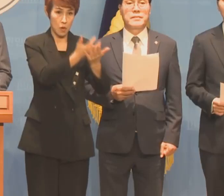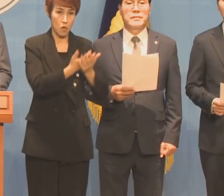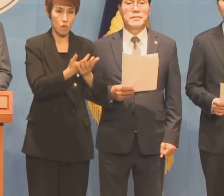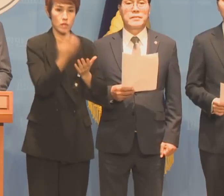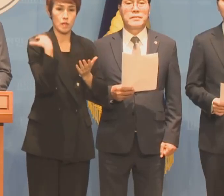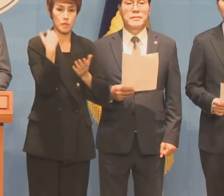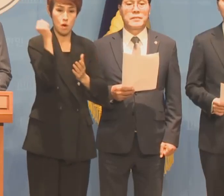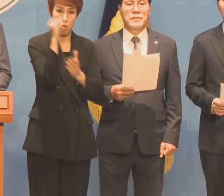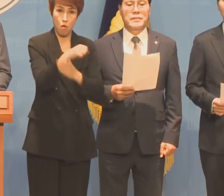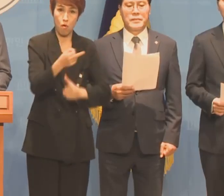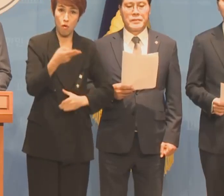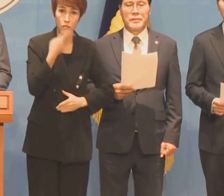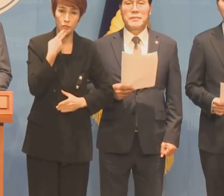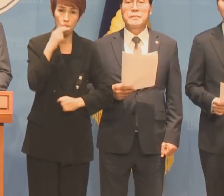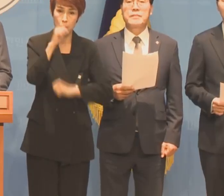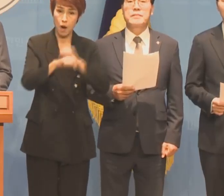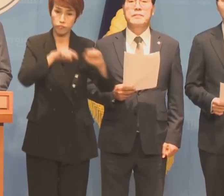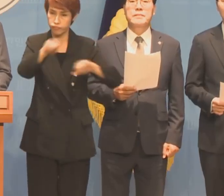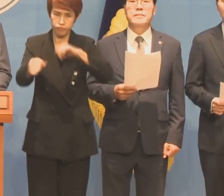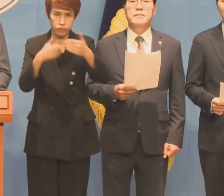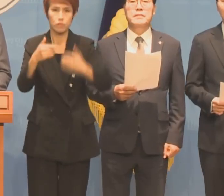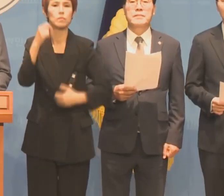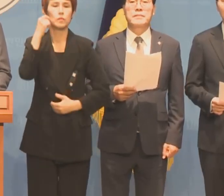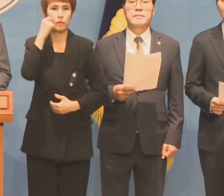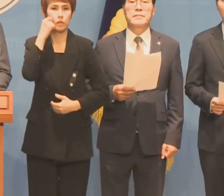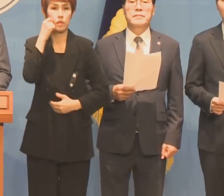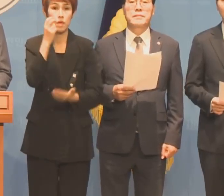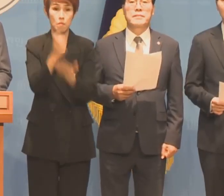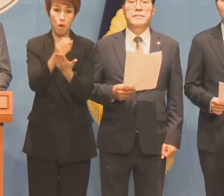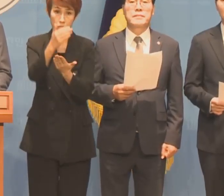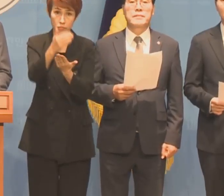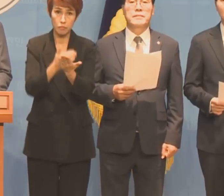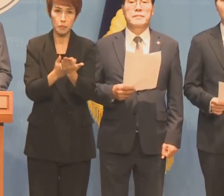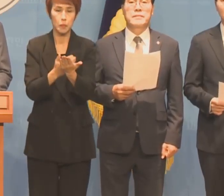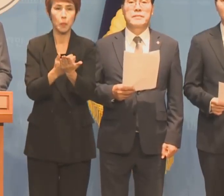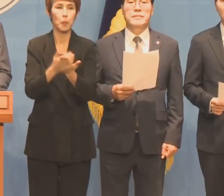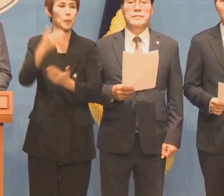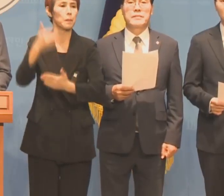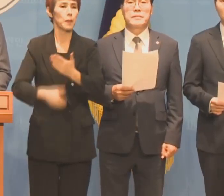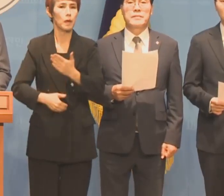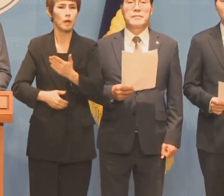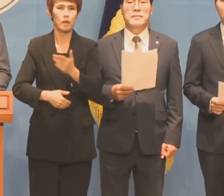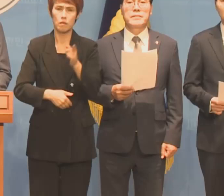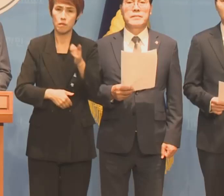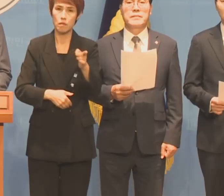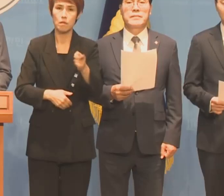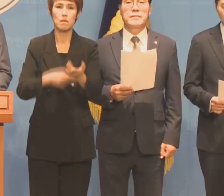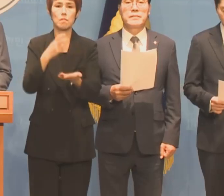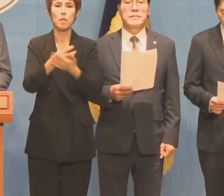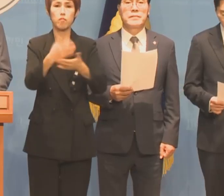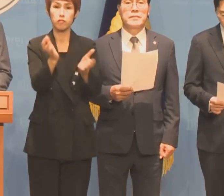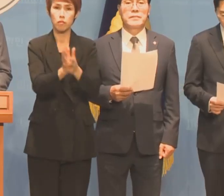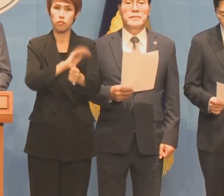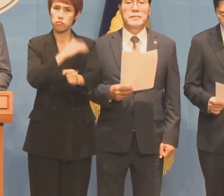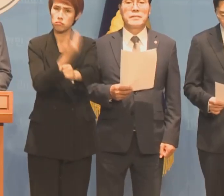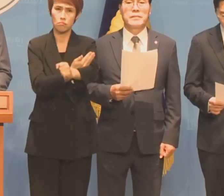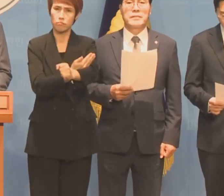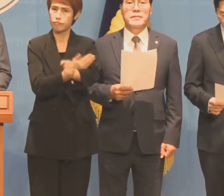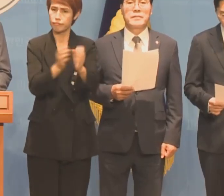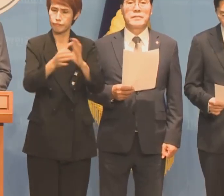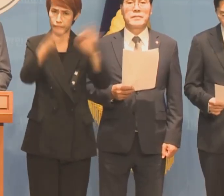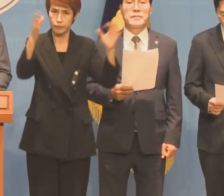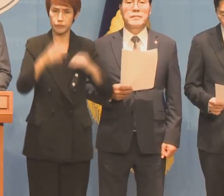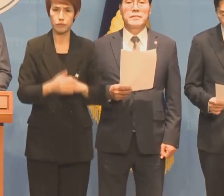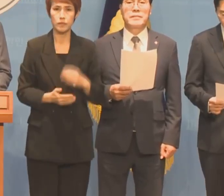없이는 수색하지 못한다고 규정한 법률조항 적용을 예외로 한 것은 사법부 권한 밖의 행위로